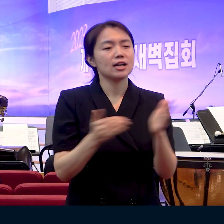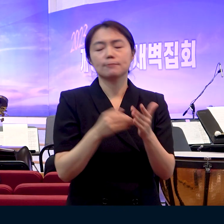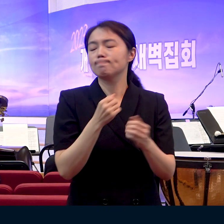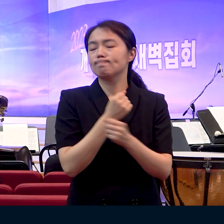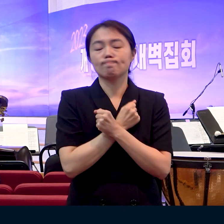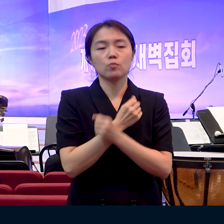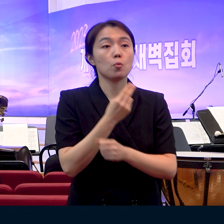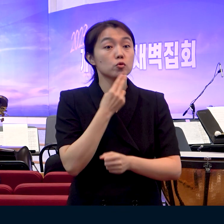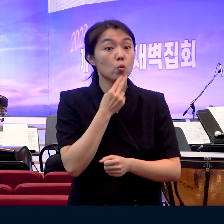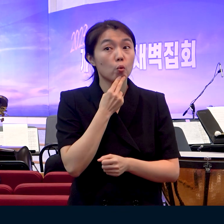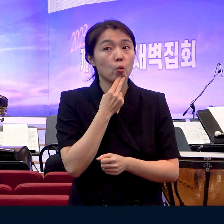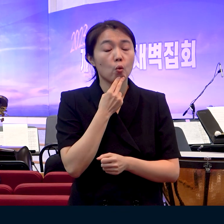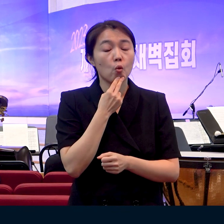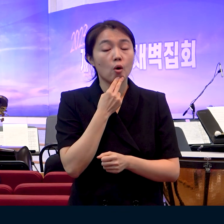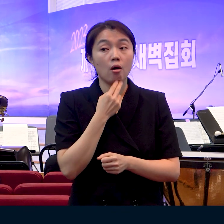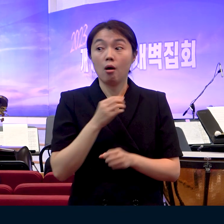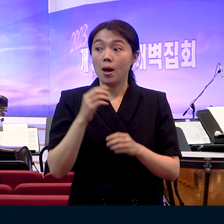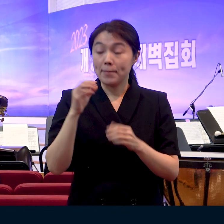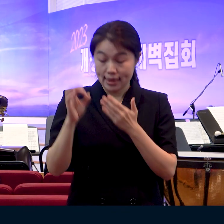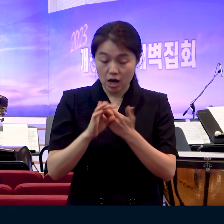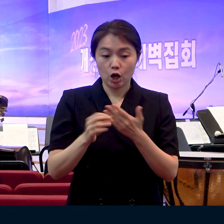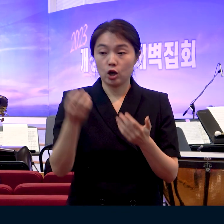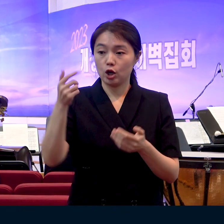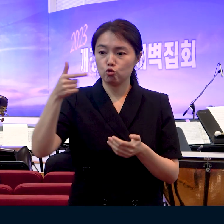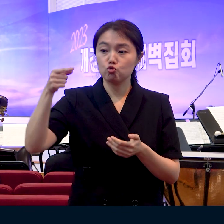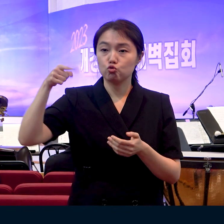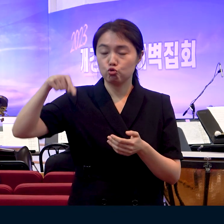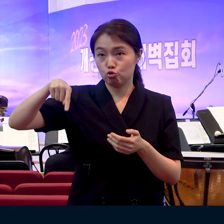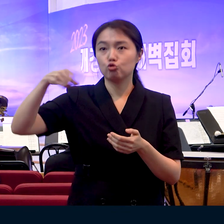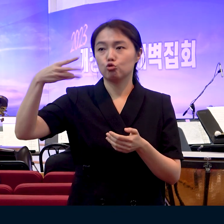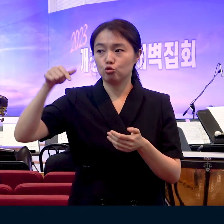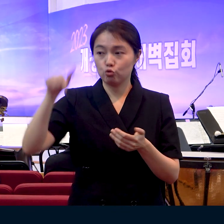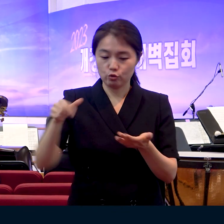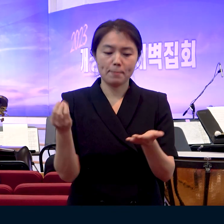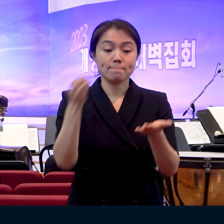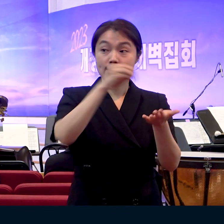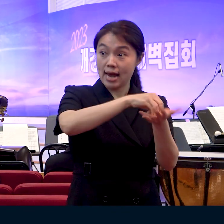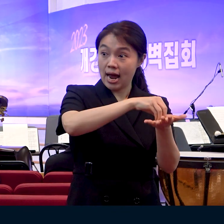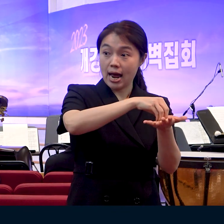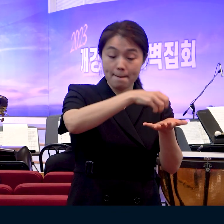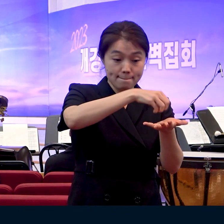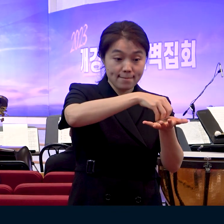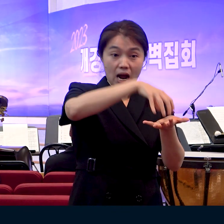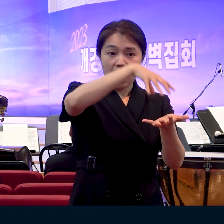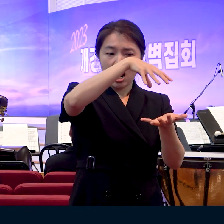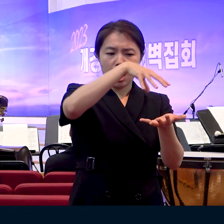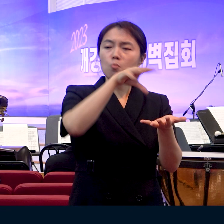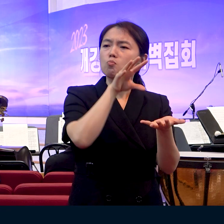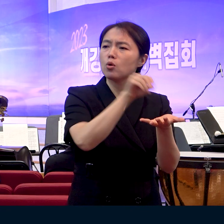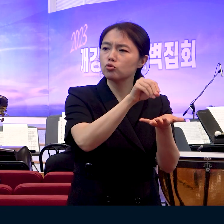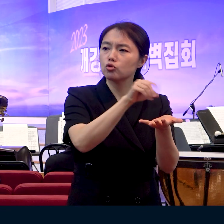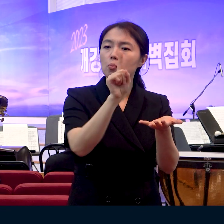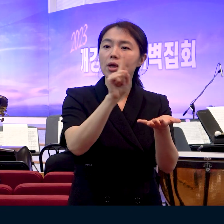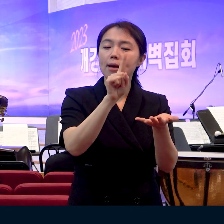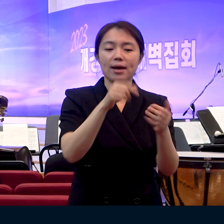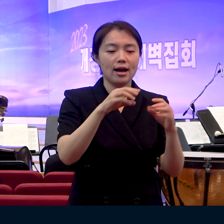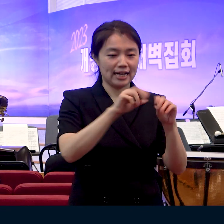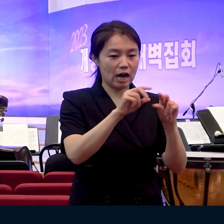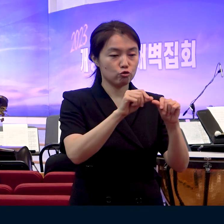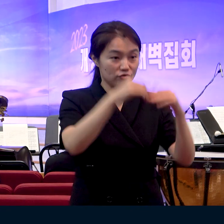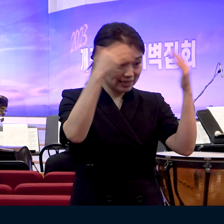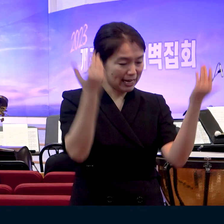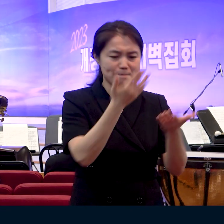만약에 누룩이 가루 속에 들어가서 그 부풀리는 일을 멈췄다고 한다면 둘 중에 하나예요. 가루가 다